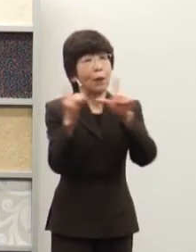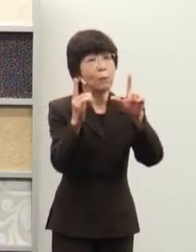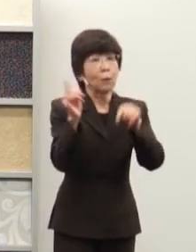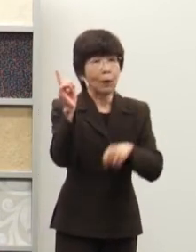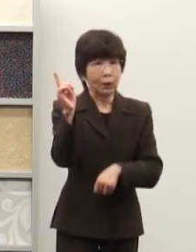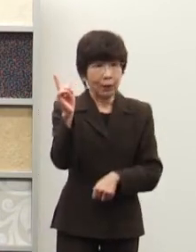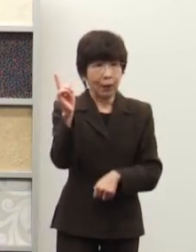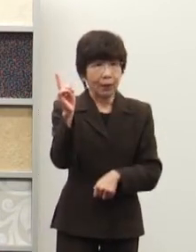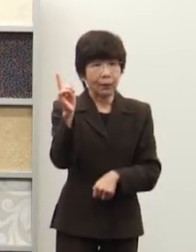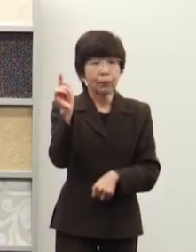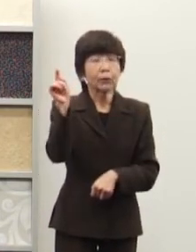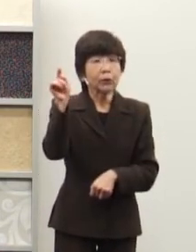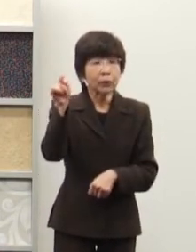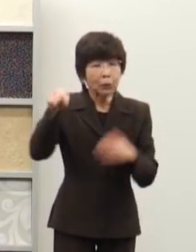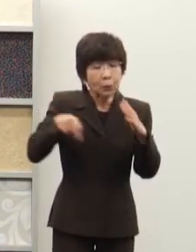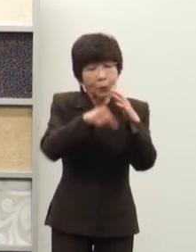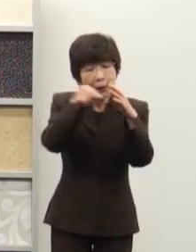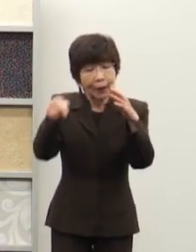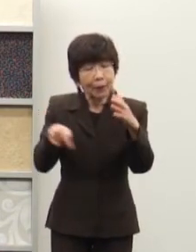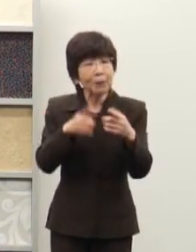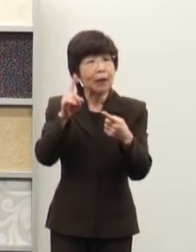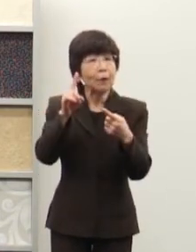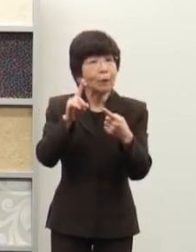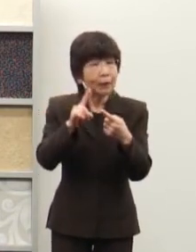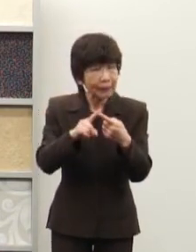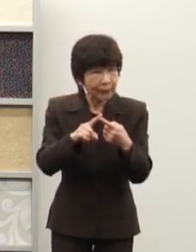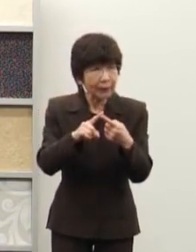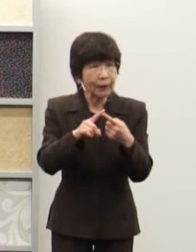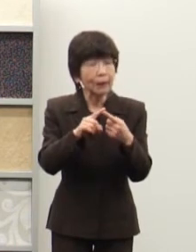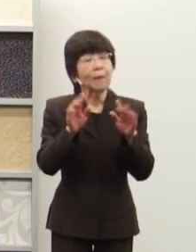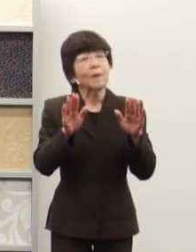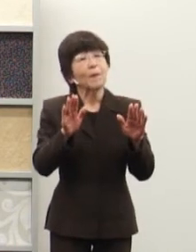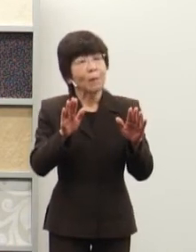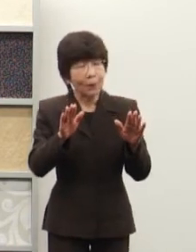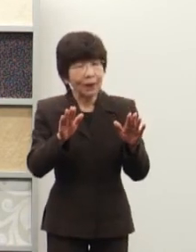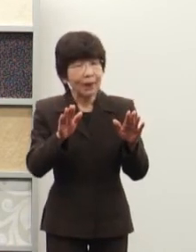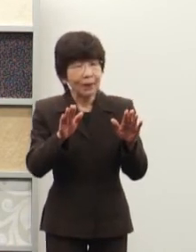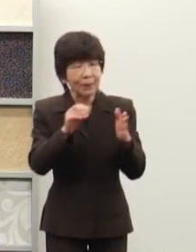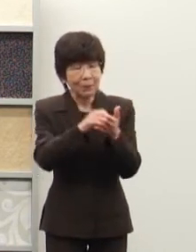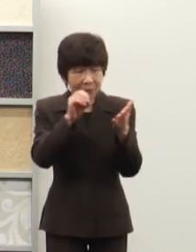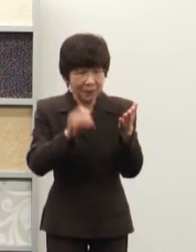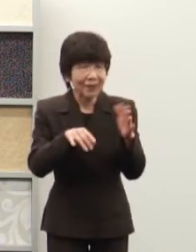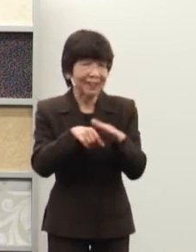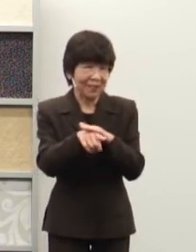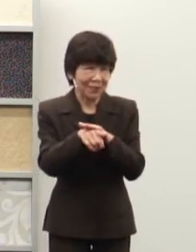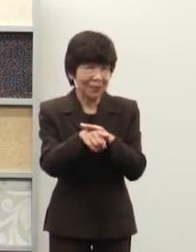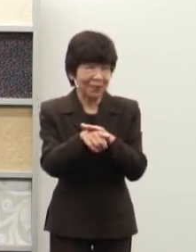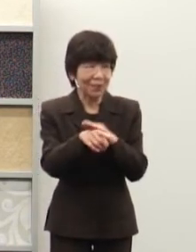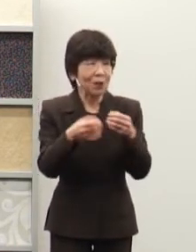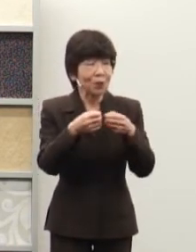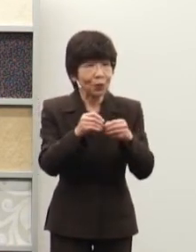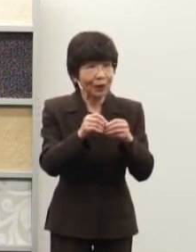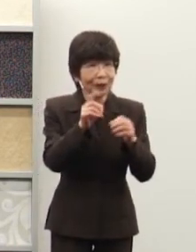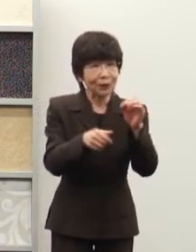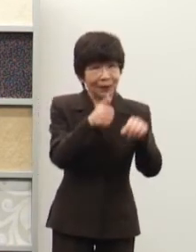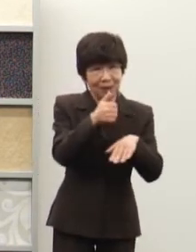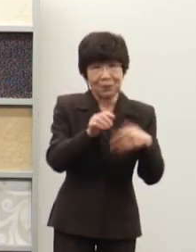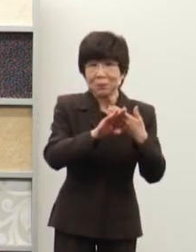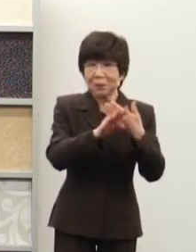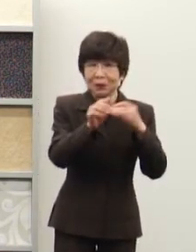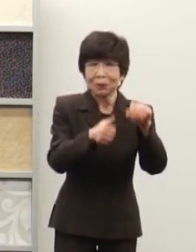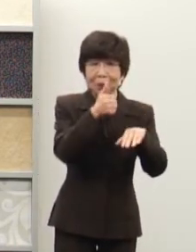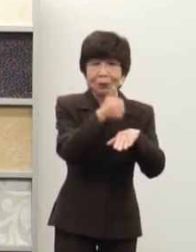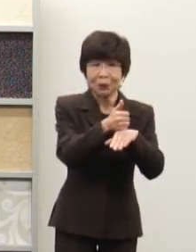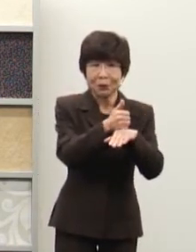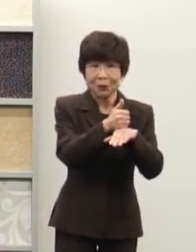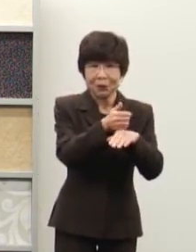示しましたので、それを踏まえた対応にしようということで、アップデートしようということで、ちょっと詳しくは。 局長、若干ちょっと